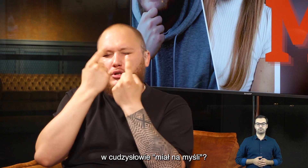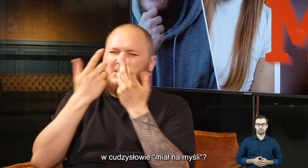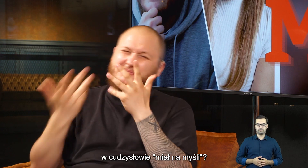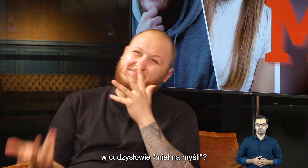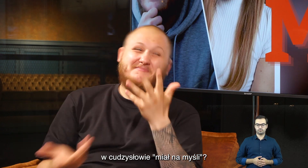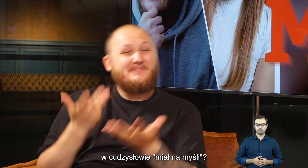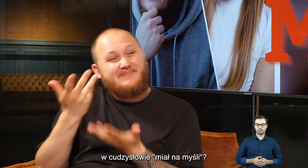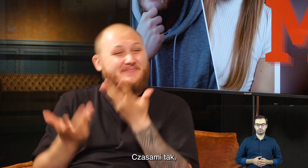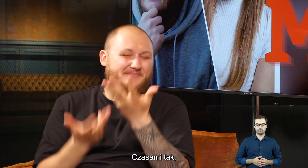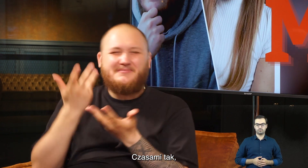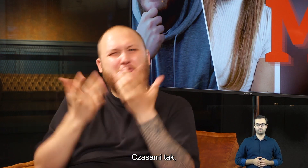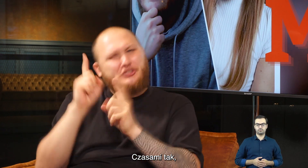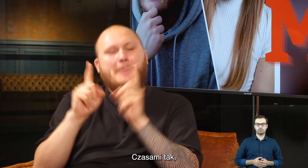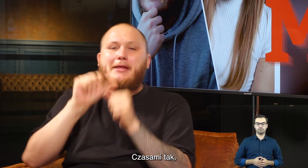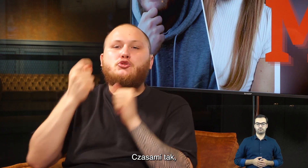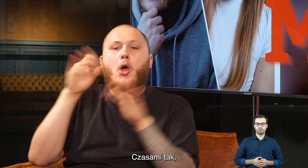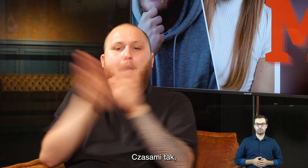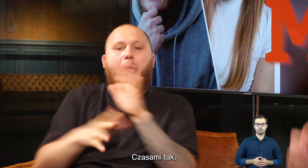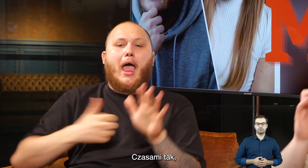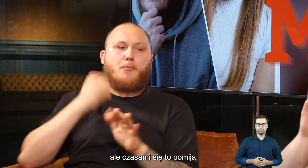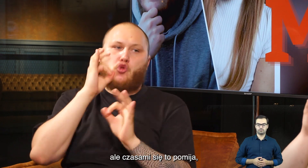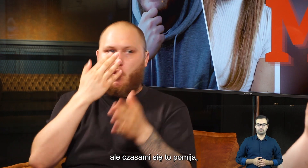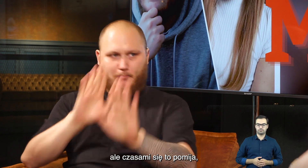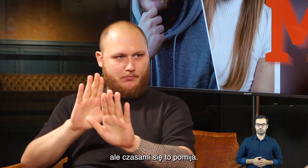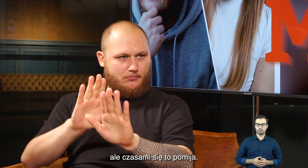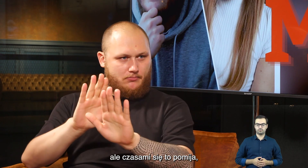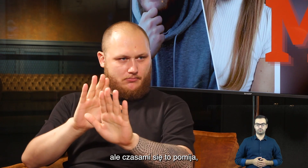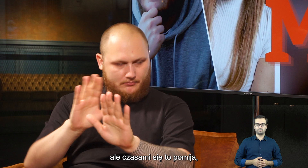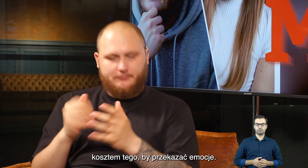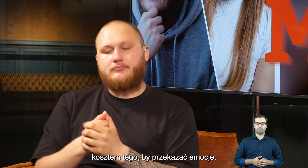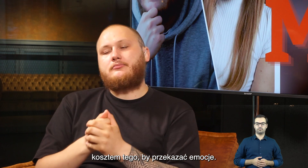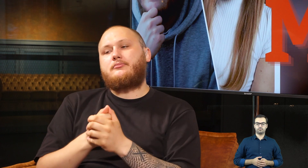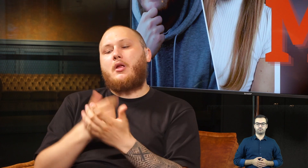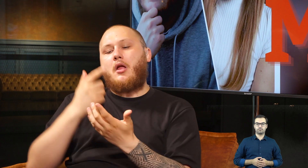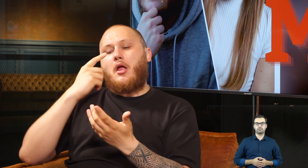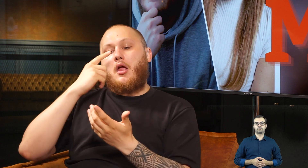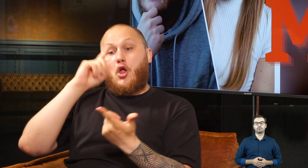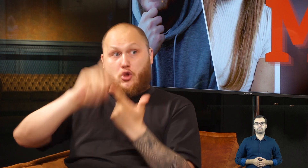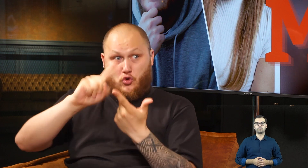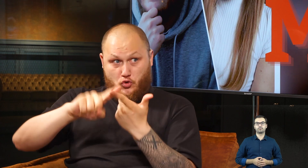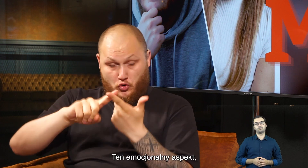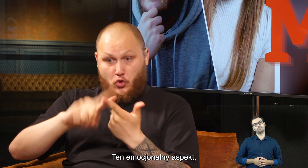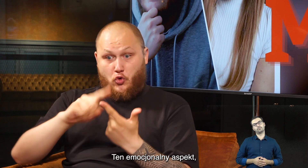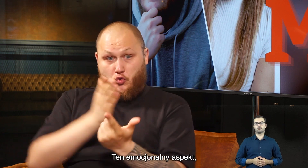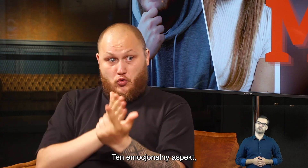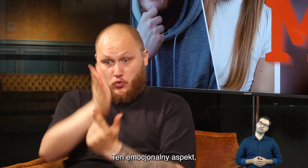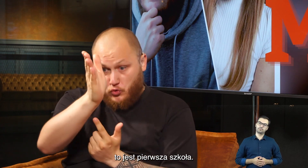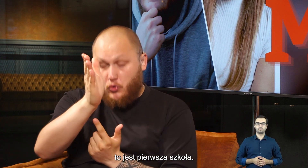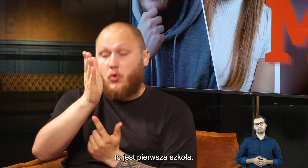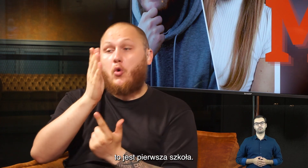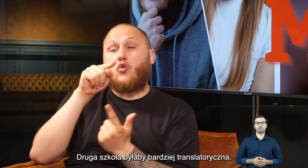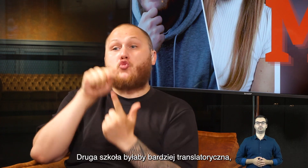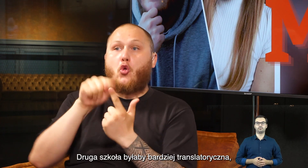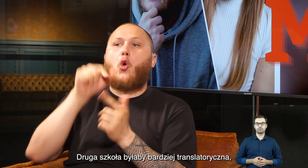co autor w cudzysłowie miał na myśli? Czasami tak, czasami się to pomija kosztem tego, żeby przekazać emocje, ten emocjonalny